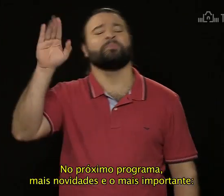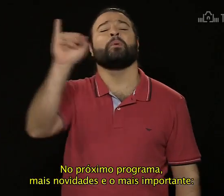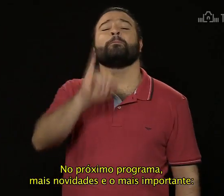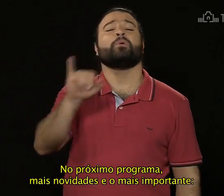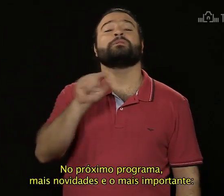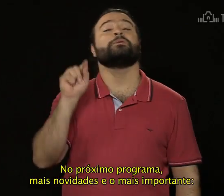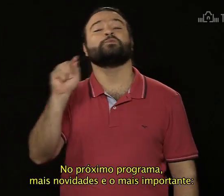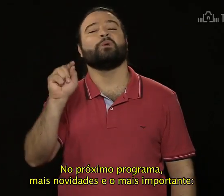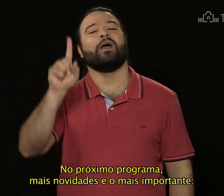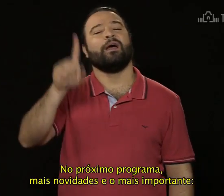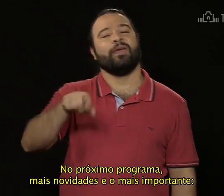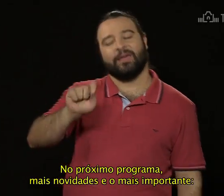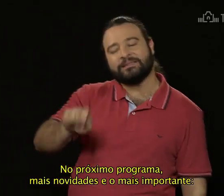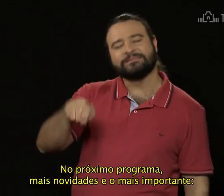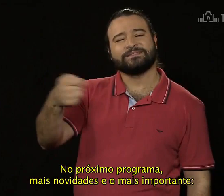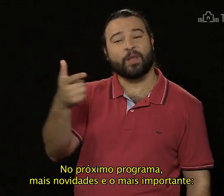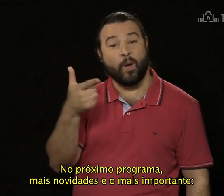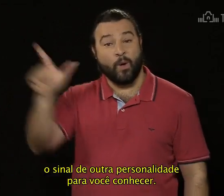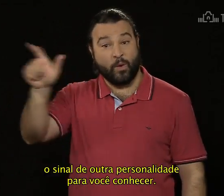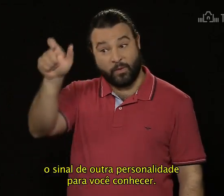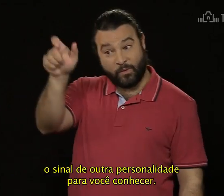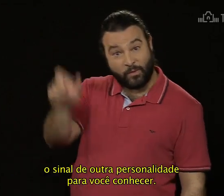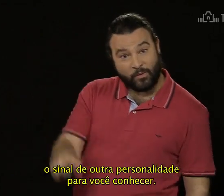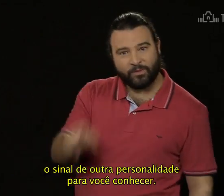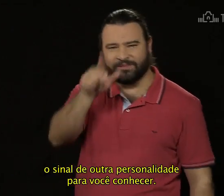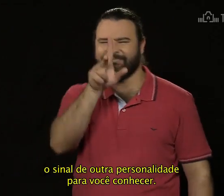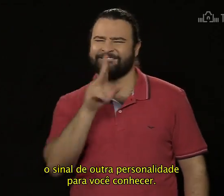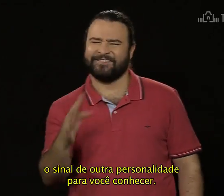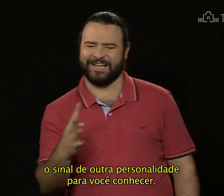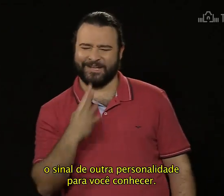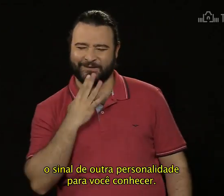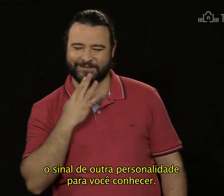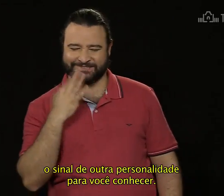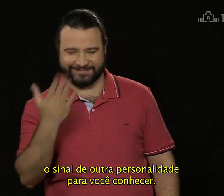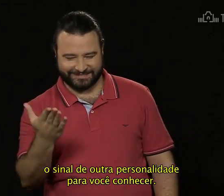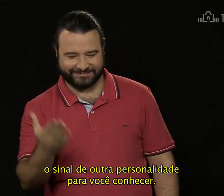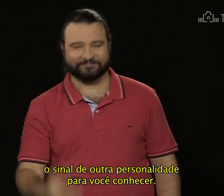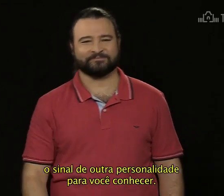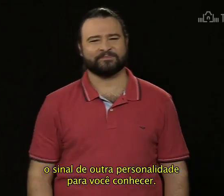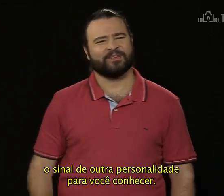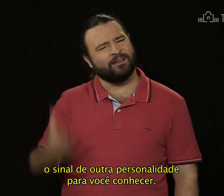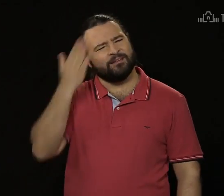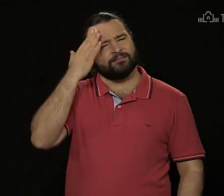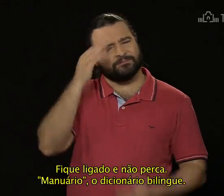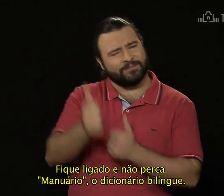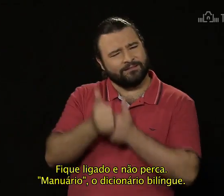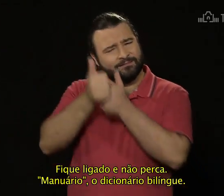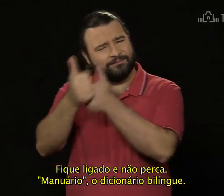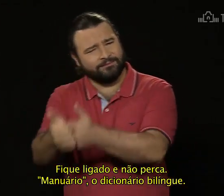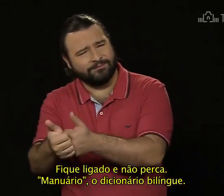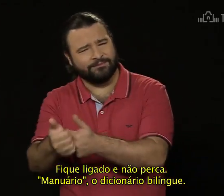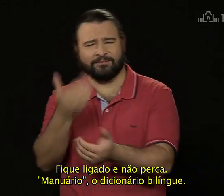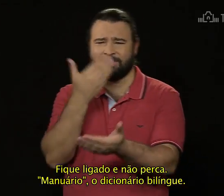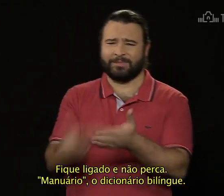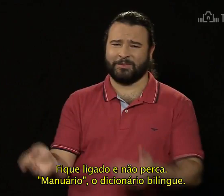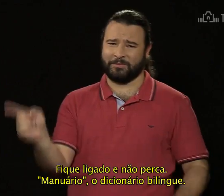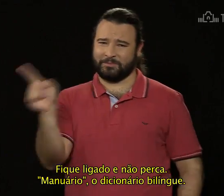novidades e o mais importante o sinal de outra personalidade para você conhecer Fique ligado e não perca